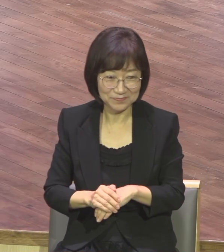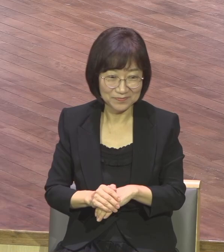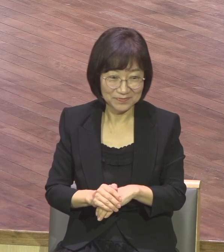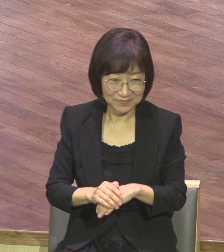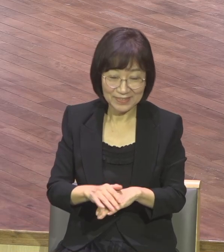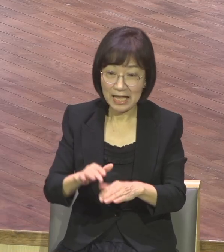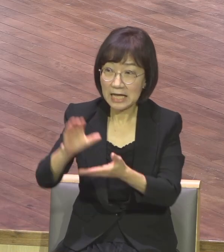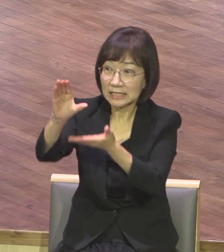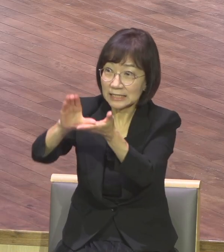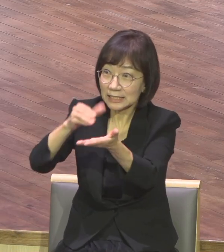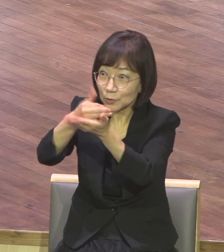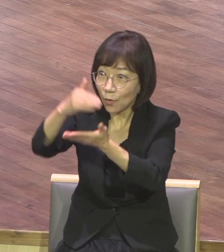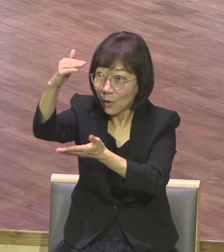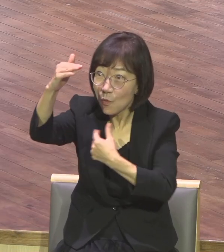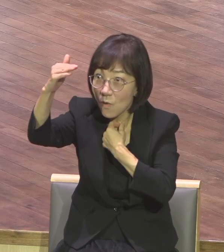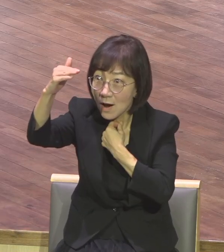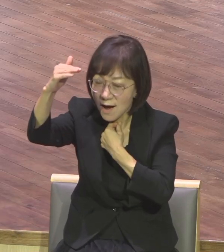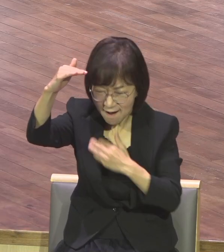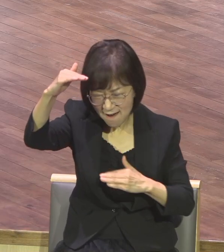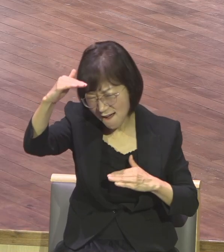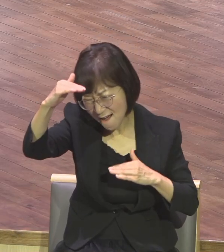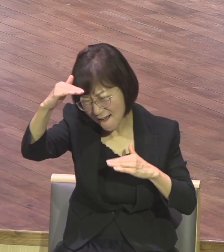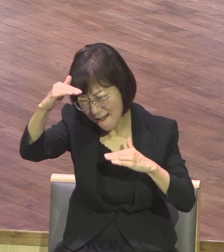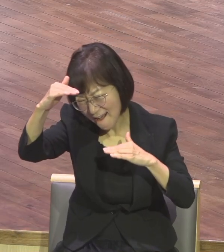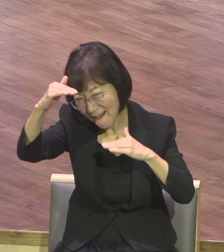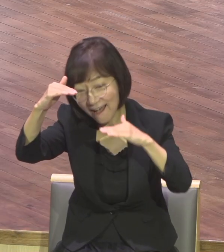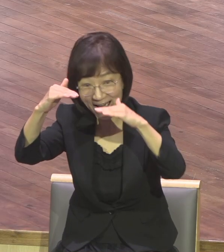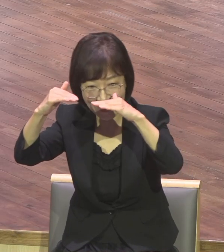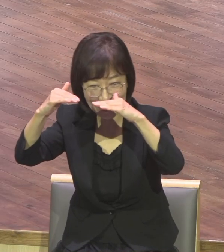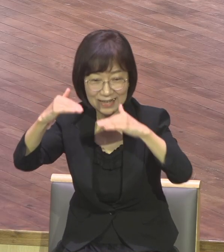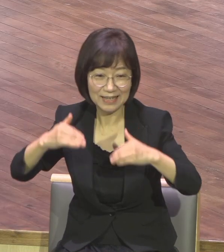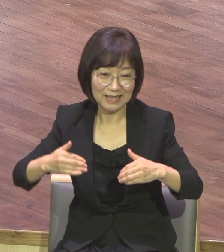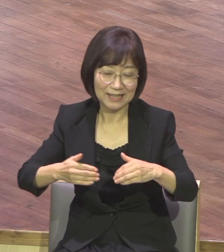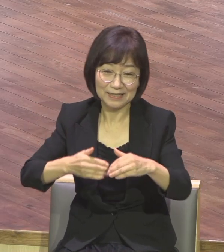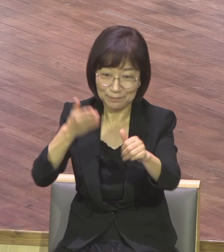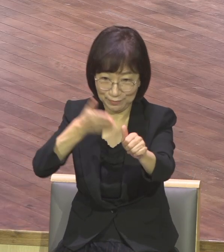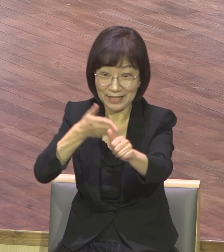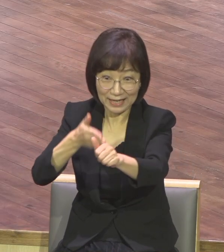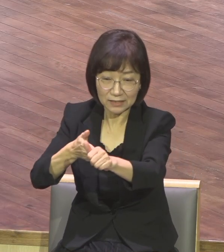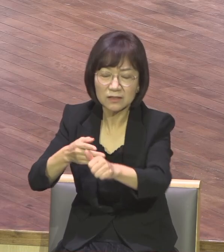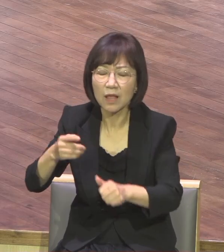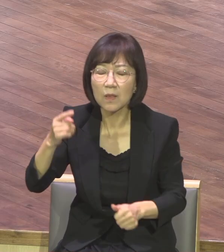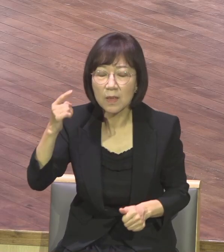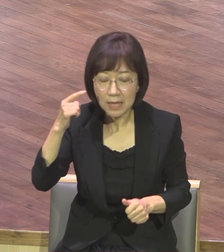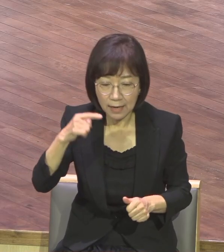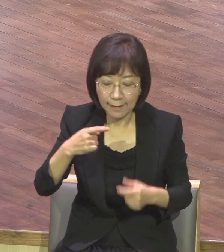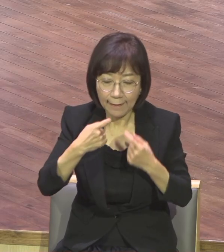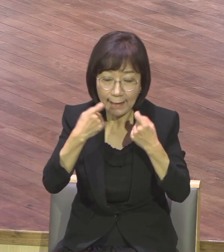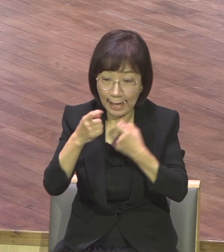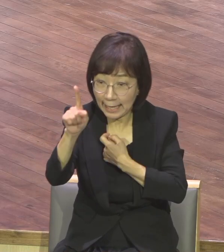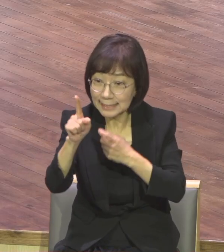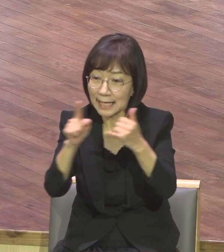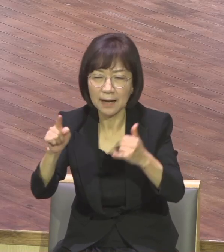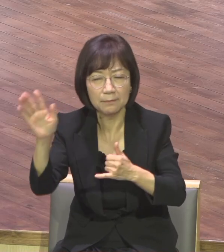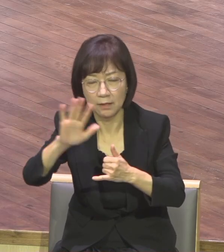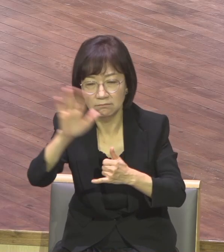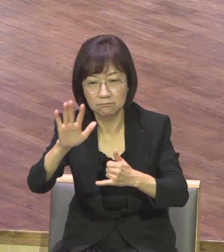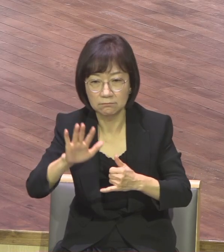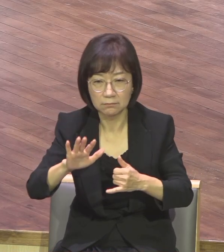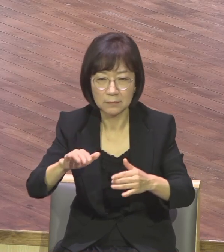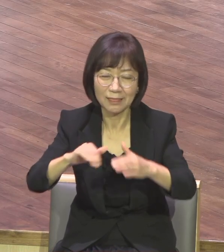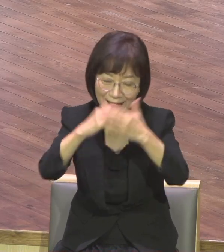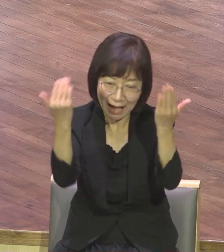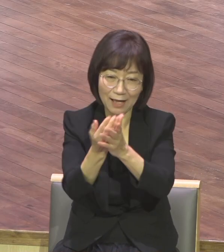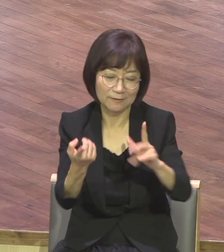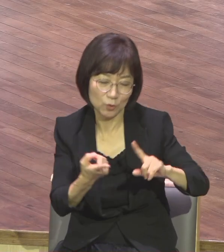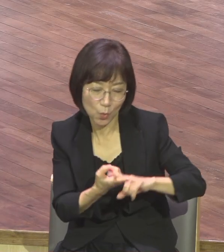그리스도교회까지 자랑하라는 메시지는요 어느 개인 한 사람뿐만 아니에요. 공동체 성장을 말하는 것입니다.